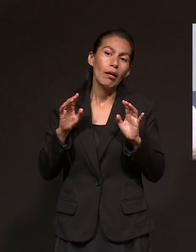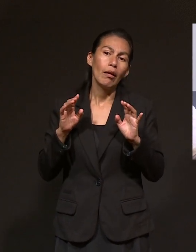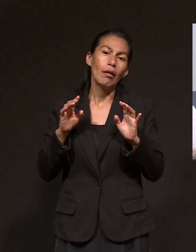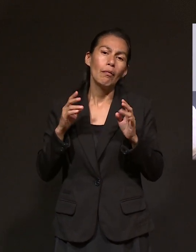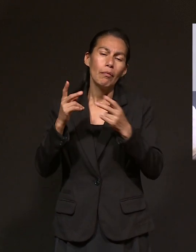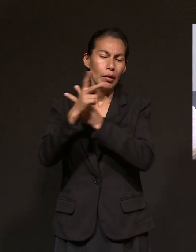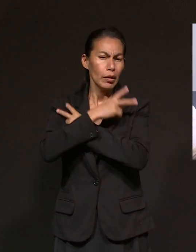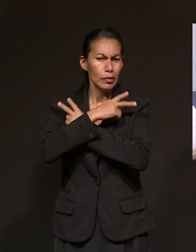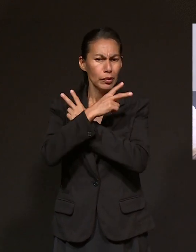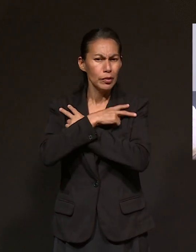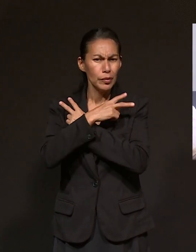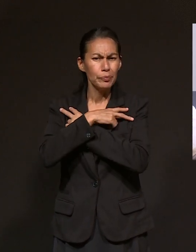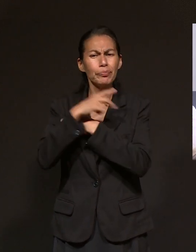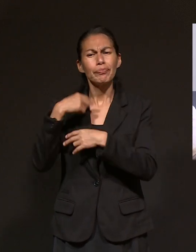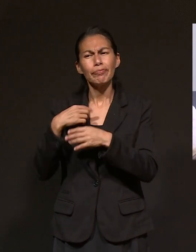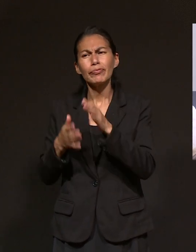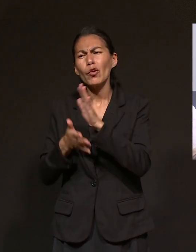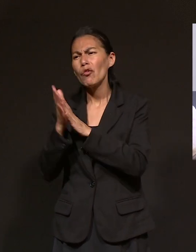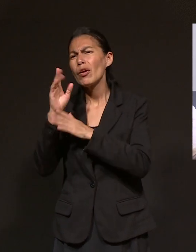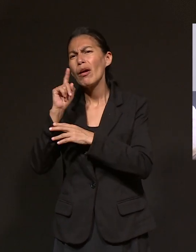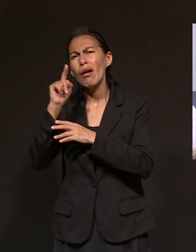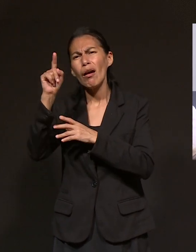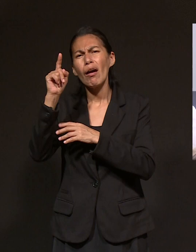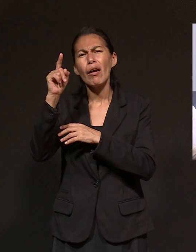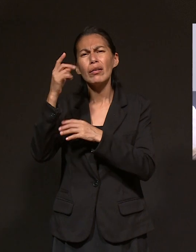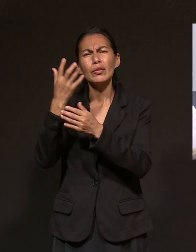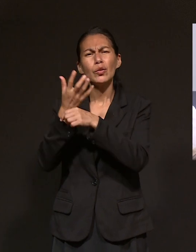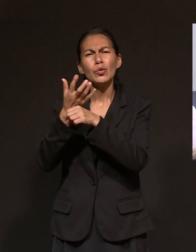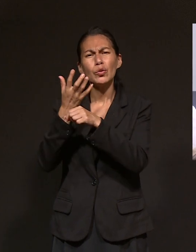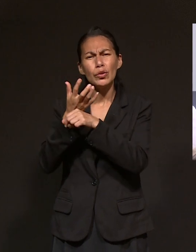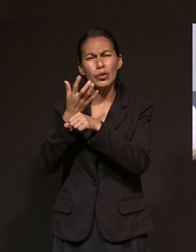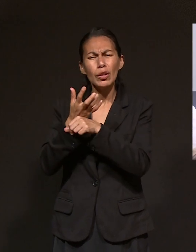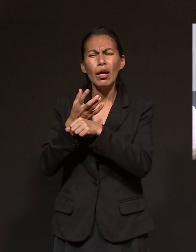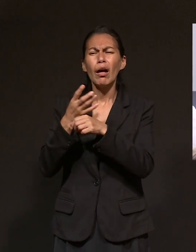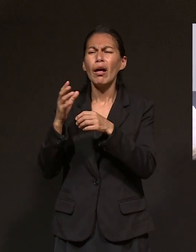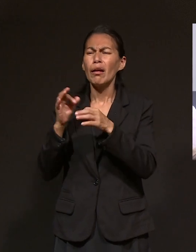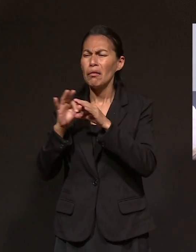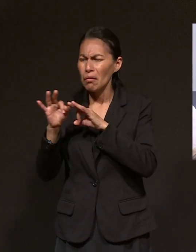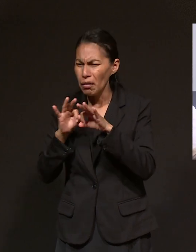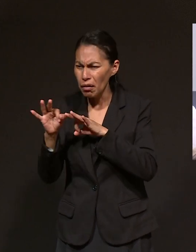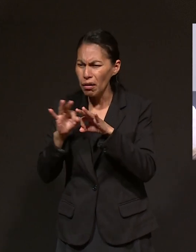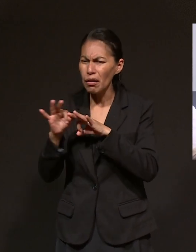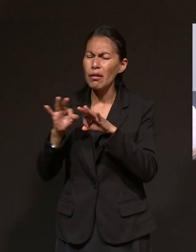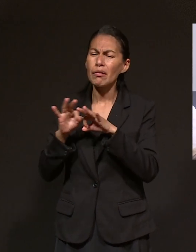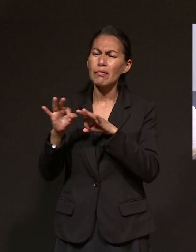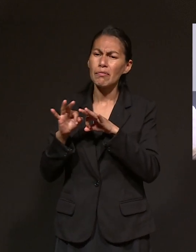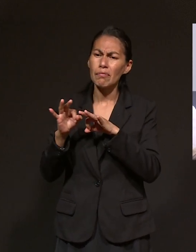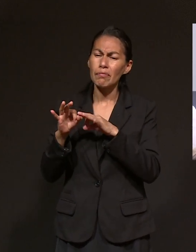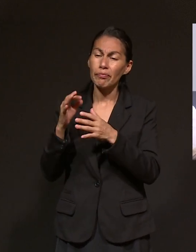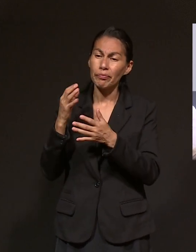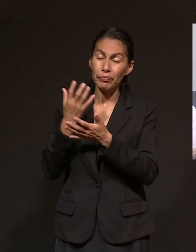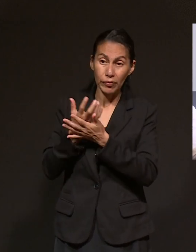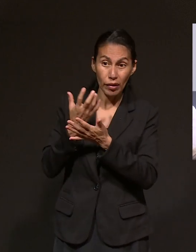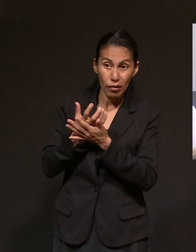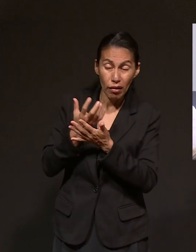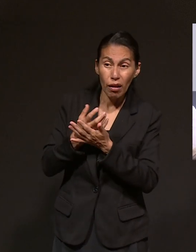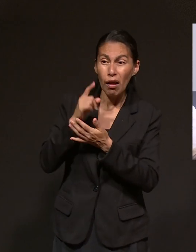a Houston a trabajar con un tío. Y de regreso, en el autobús, me vine orando.